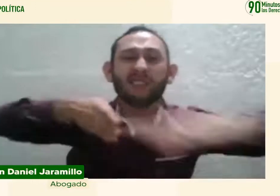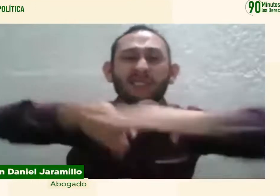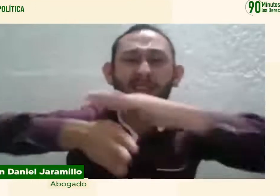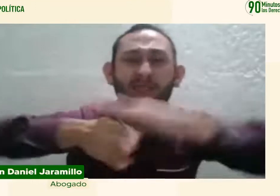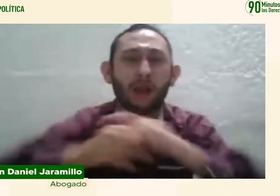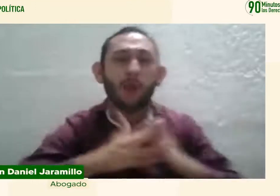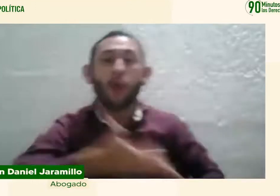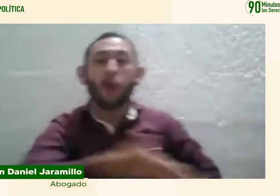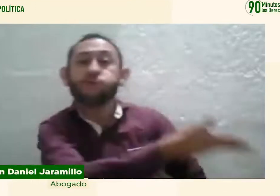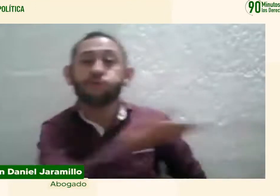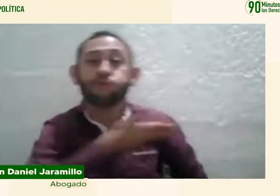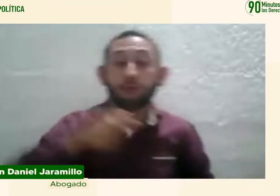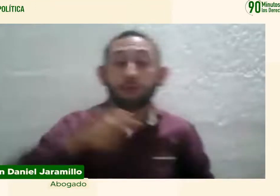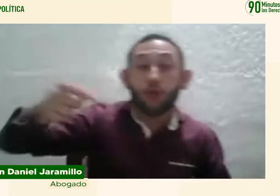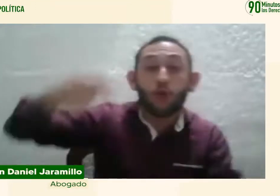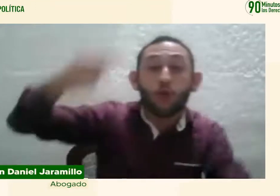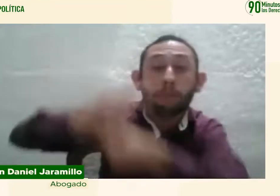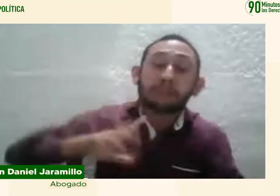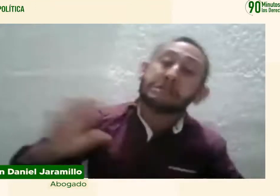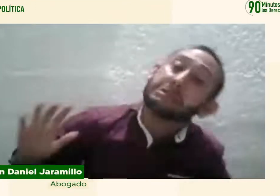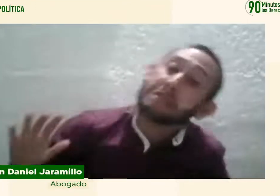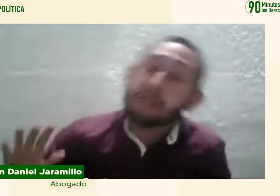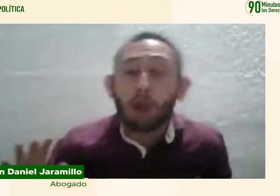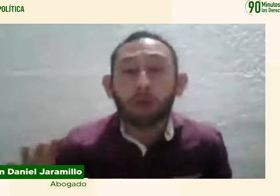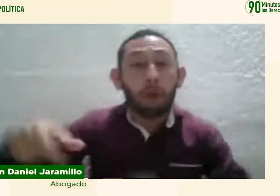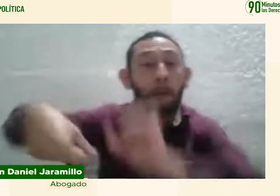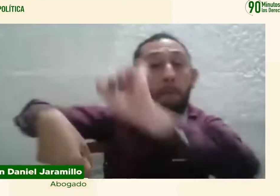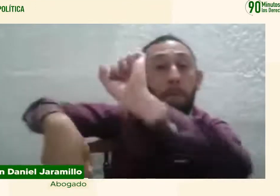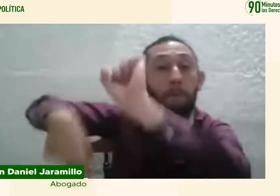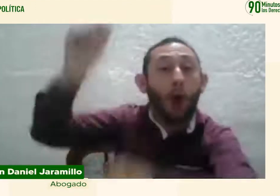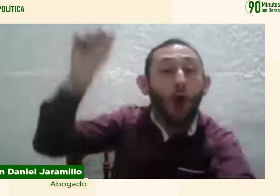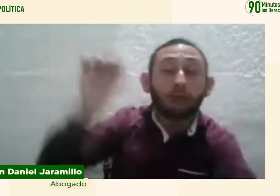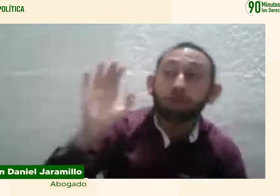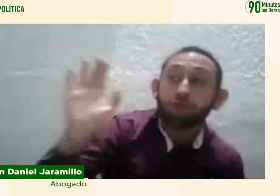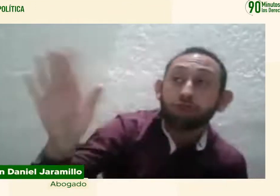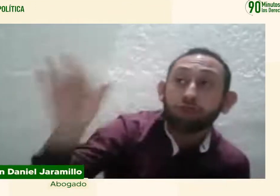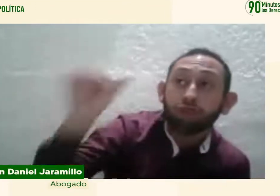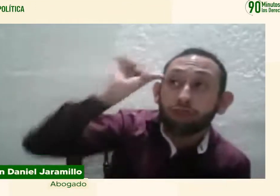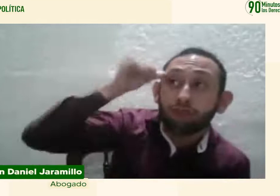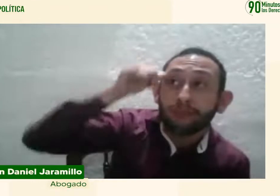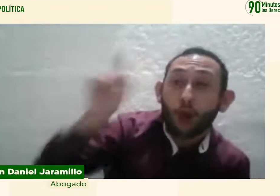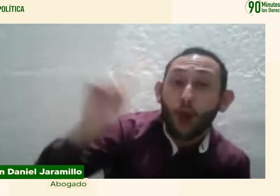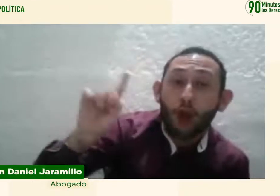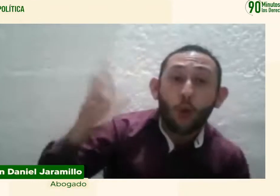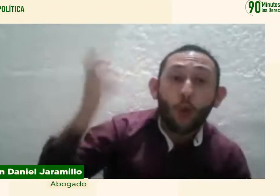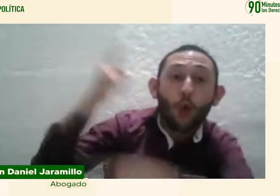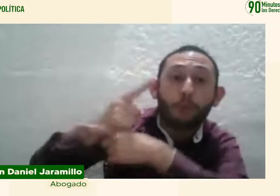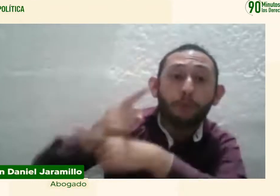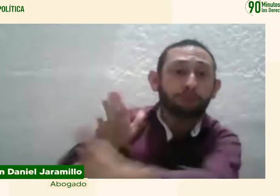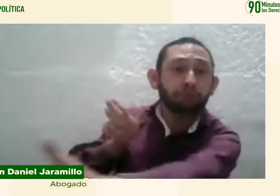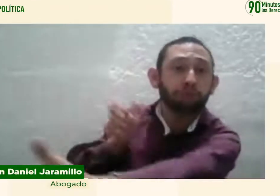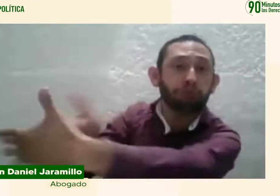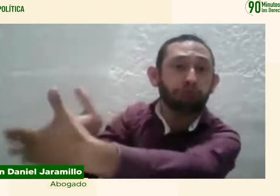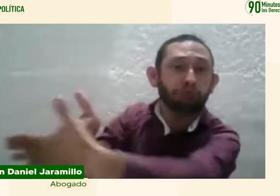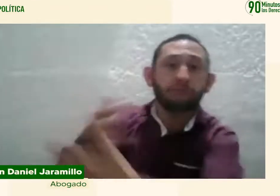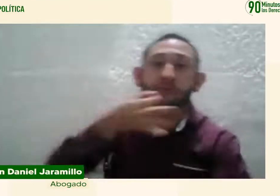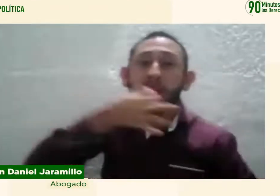personas sordas necesitamos derecho y tenemos que reivindicar nuestros derechos sobre todo la accesibilidad